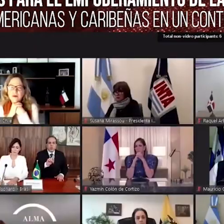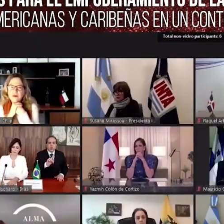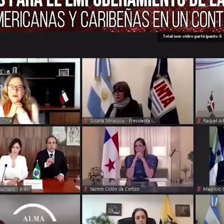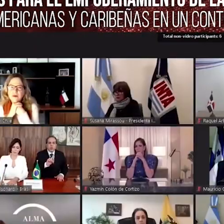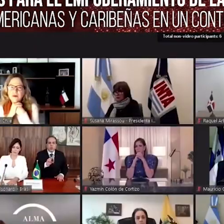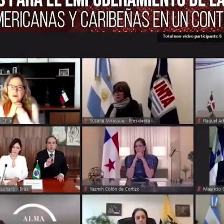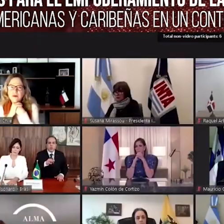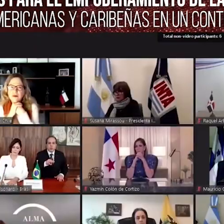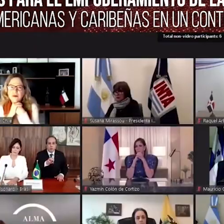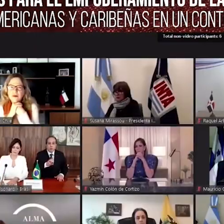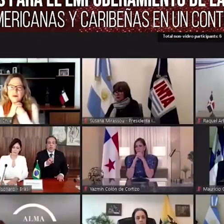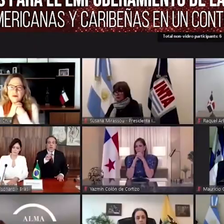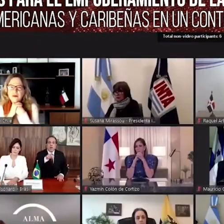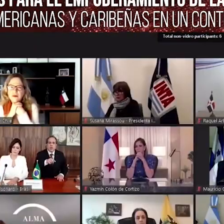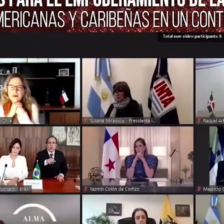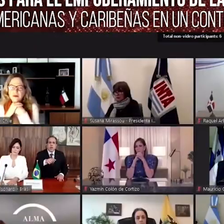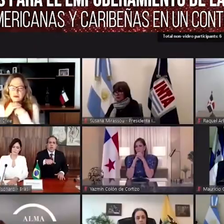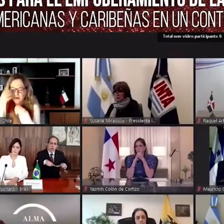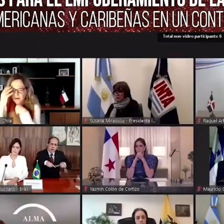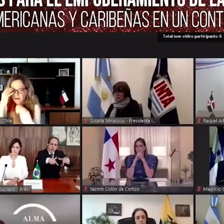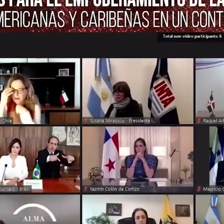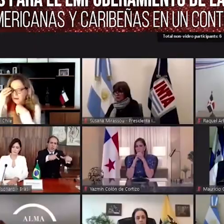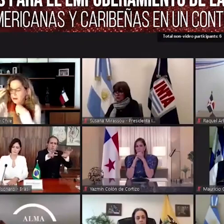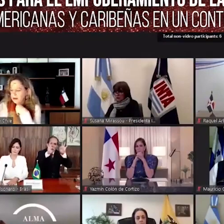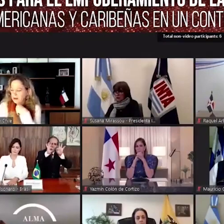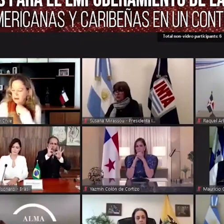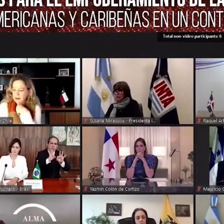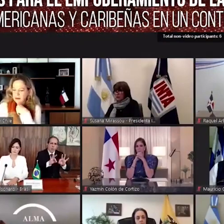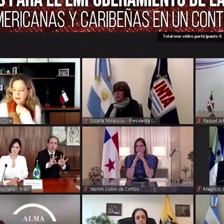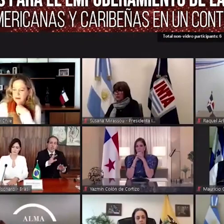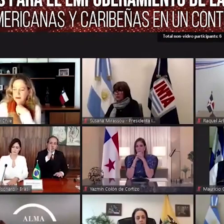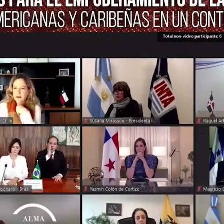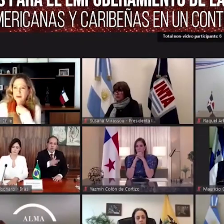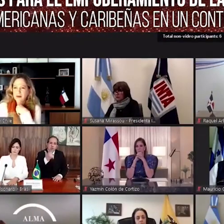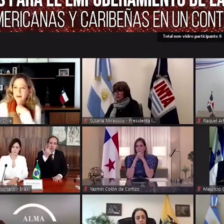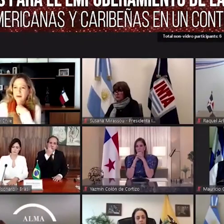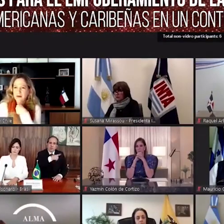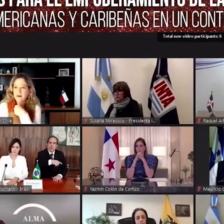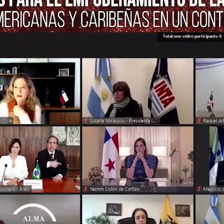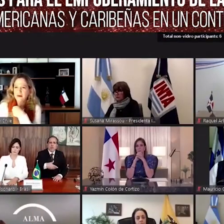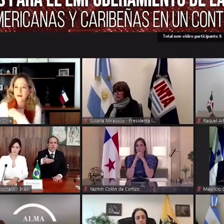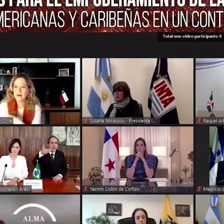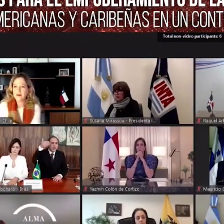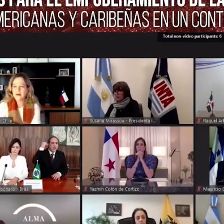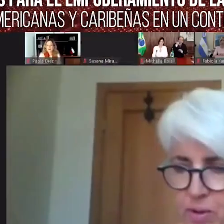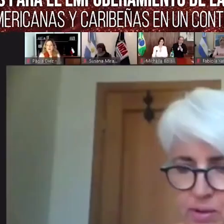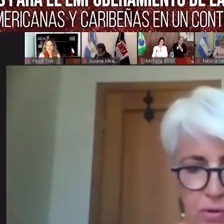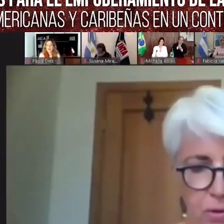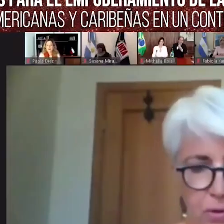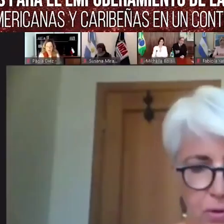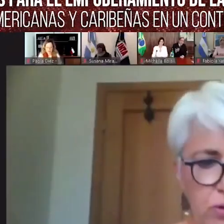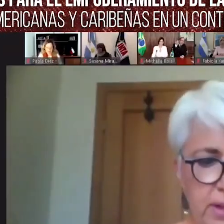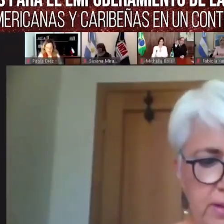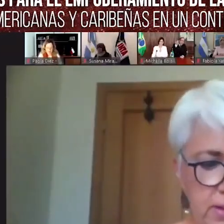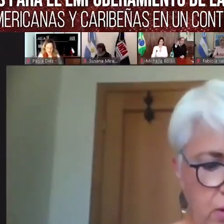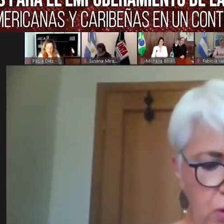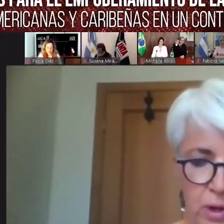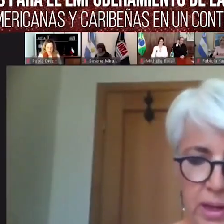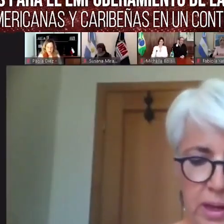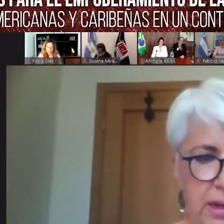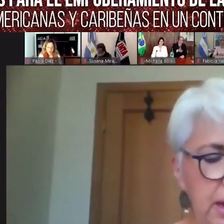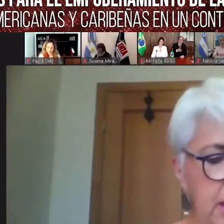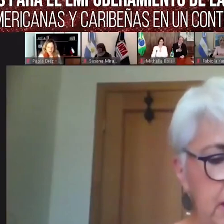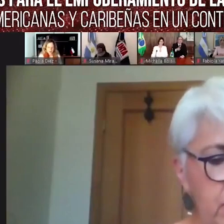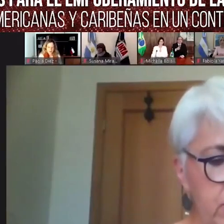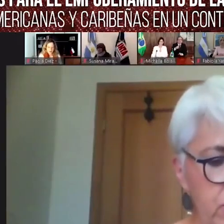que también se suma a las lecciones que podemos aprender para toda la región. Pasamos a continuación entonces